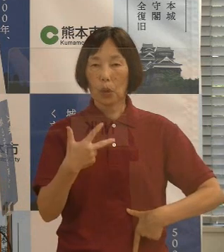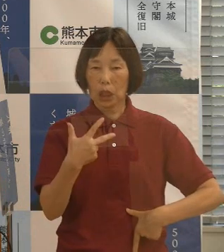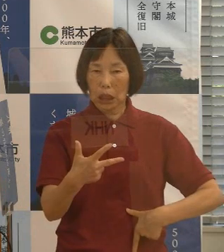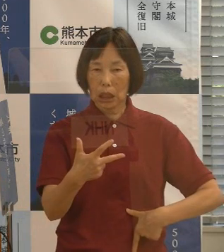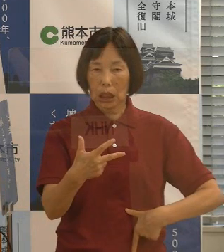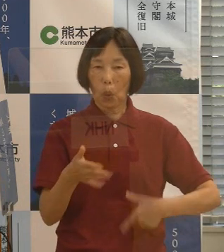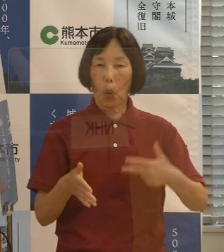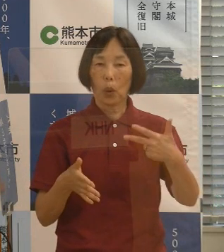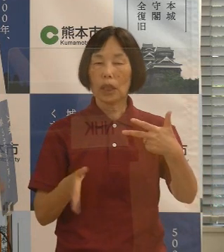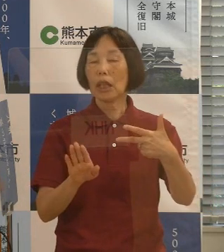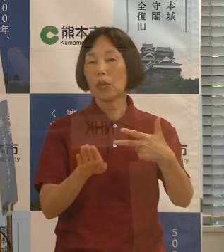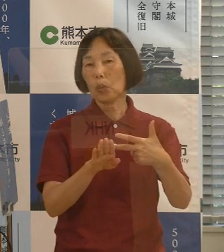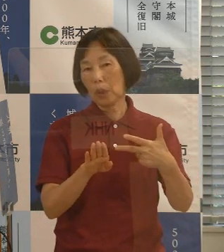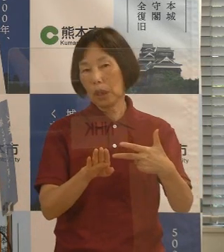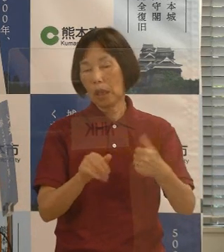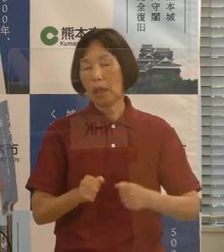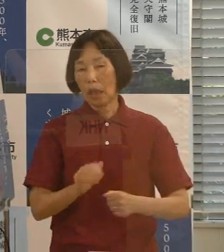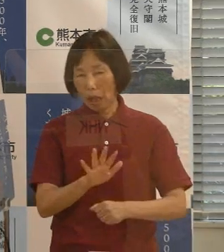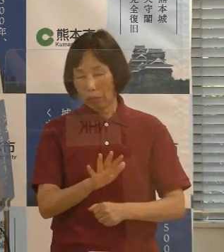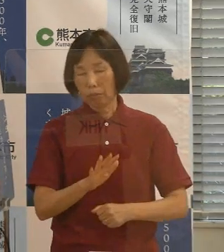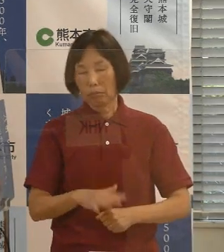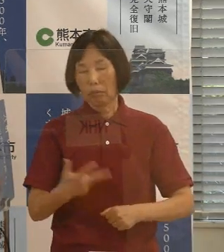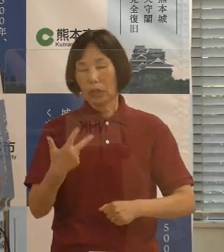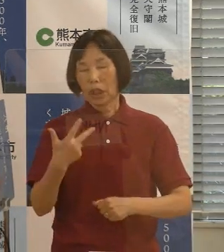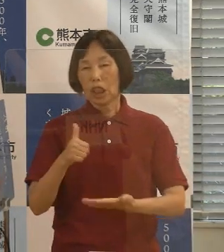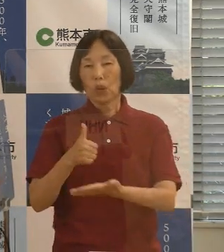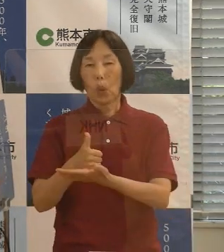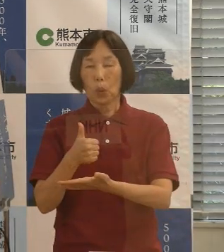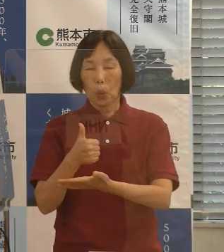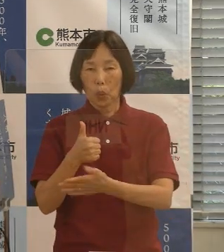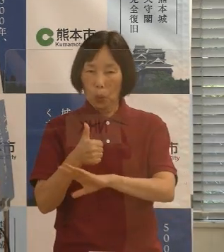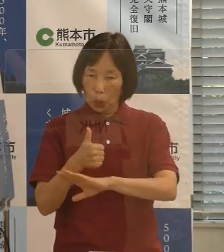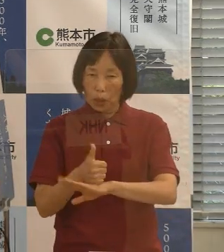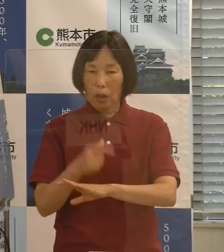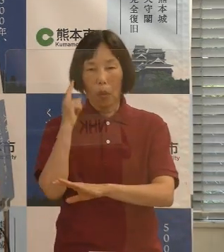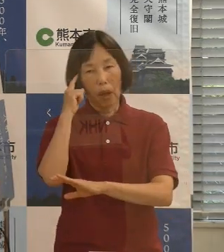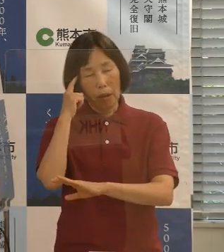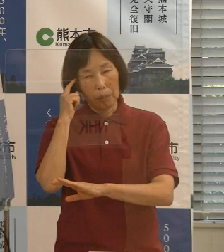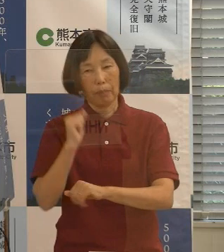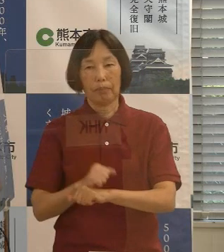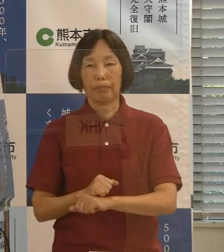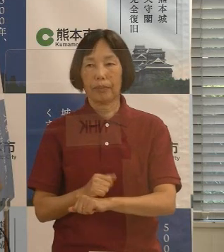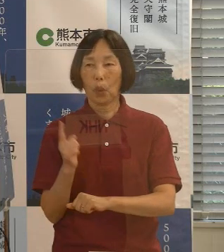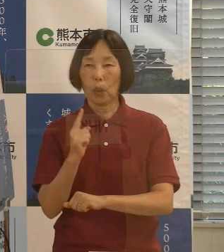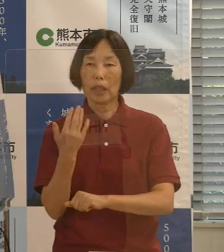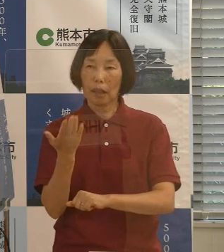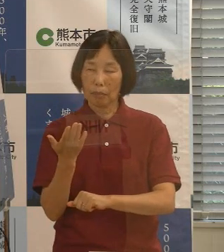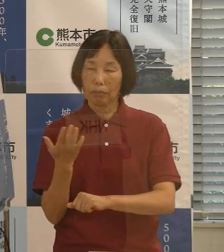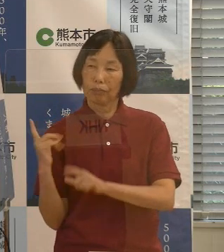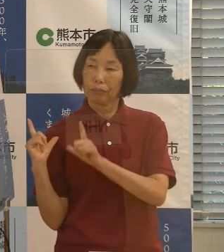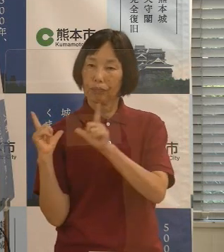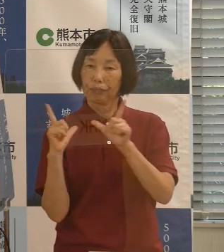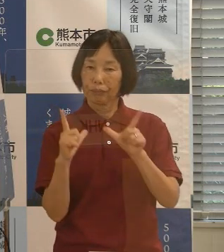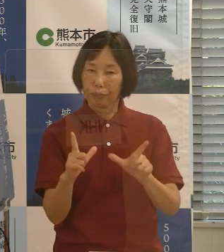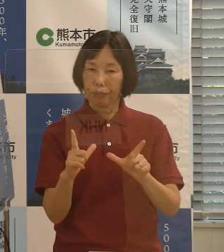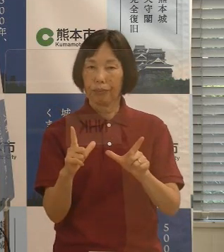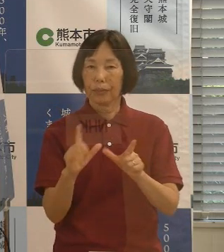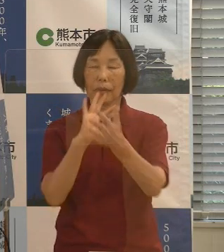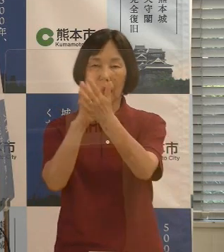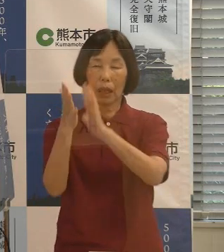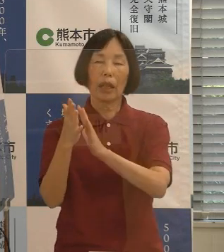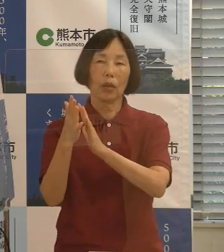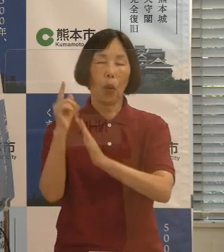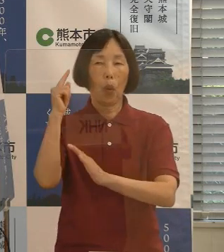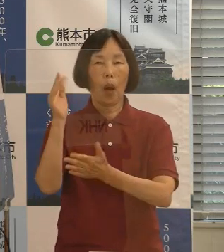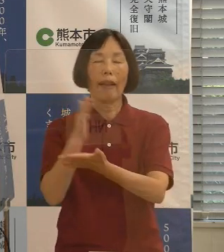今どういう受け止めで、 はい、まあ、やはり県のご判断というのはもうこれだけ感染が今拡大をしていますので、妥当